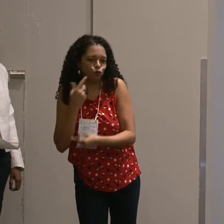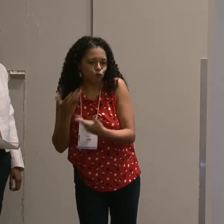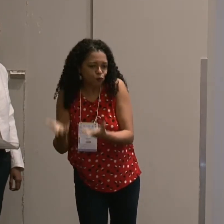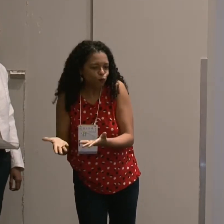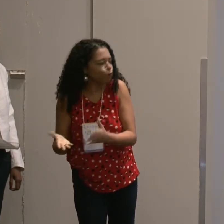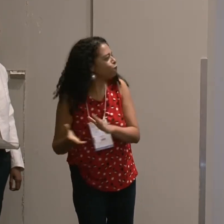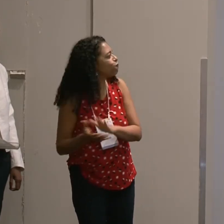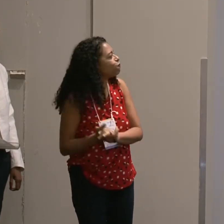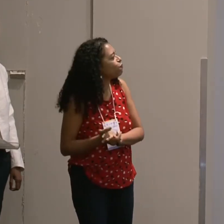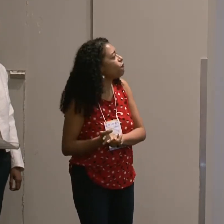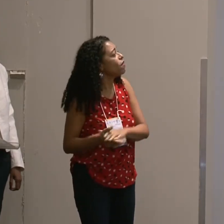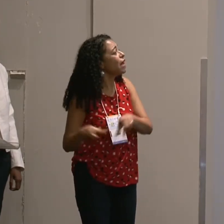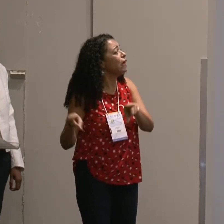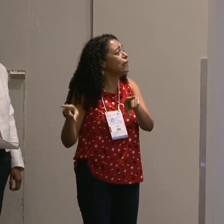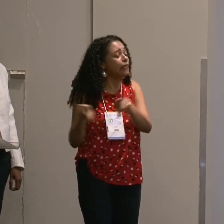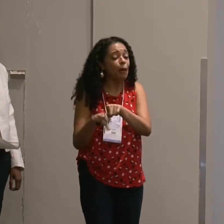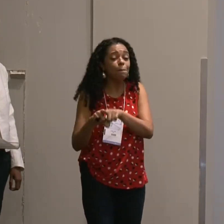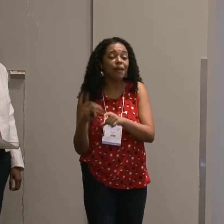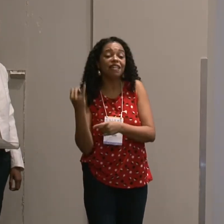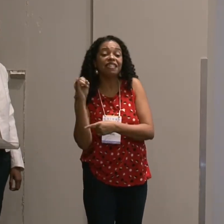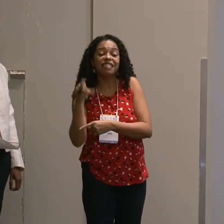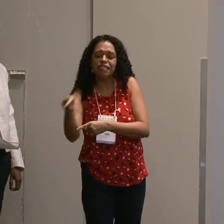INES, como que nós iremos organizar